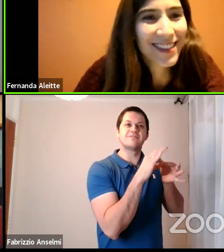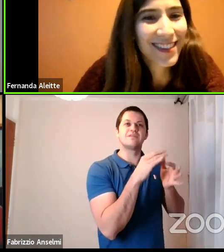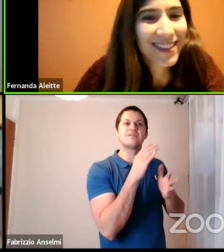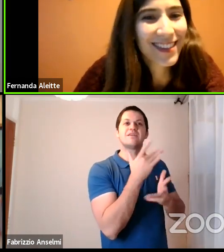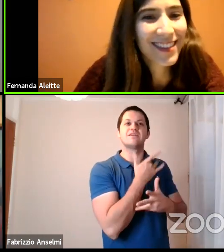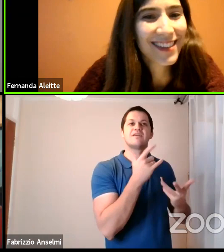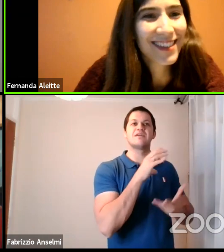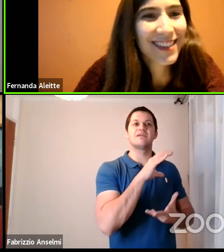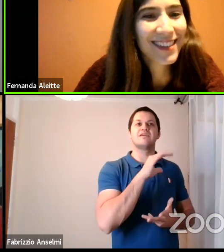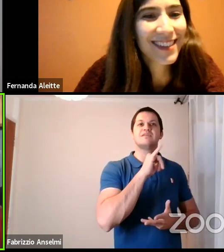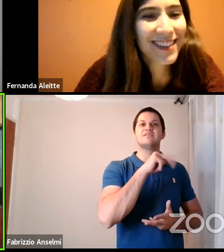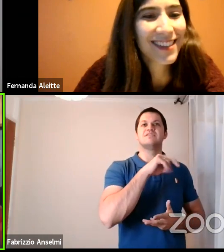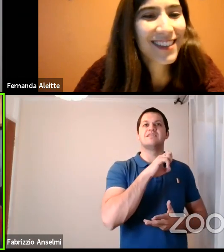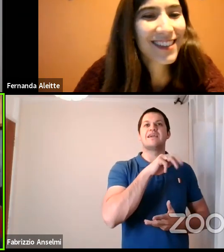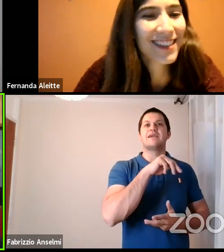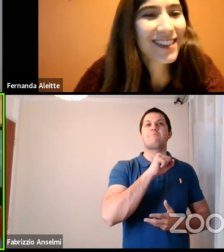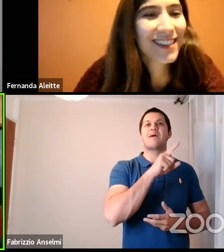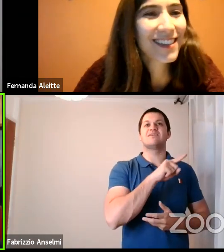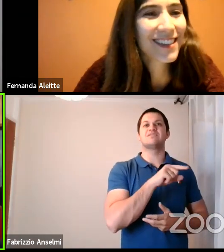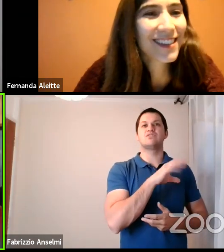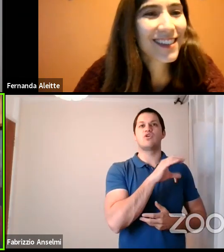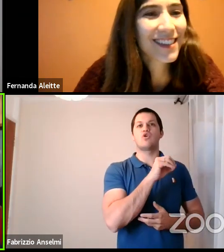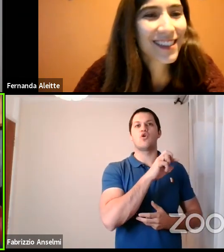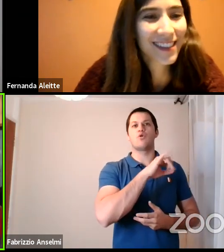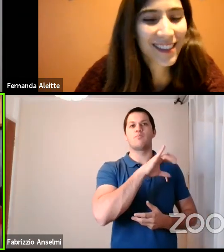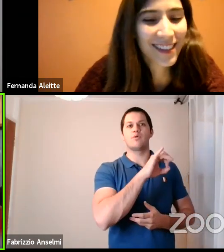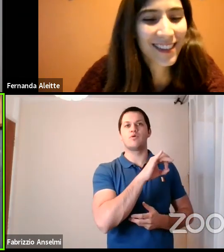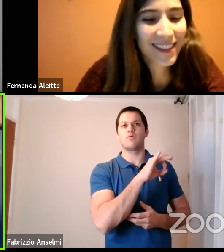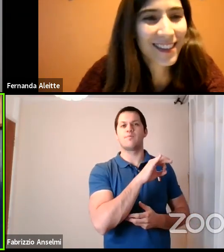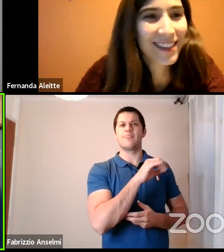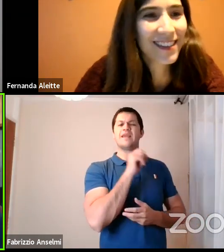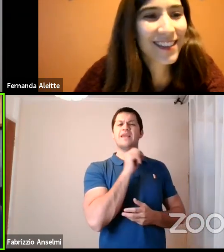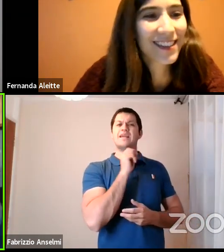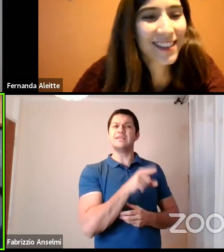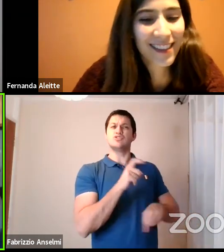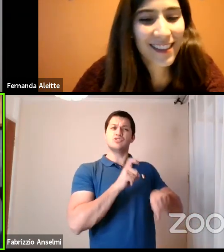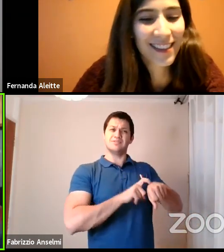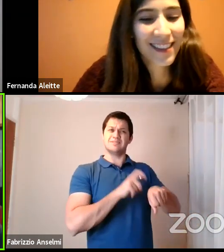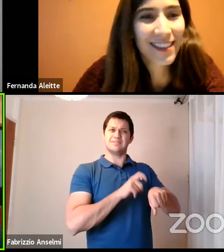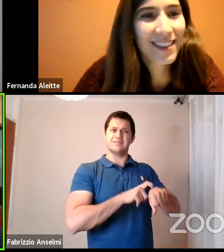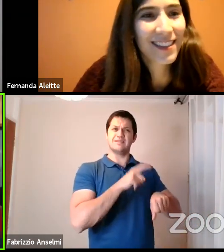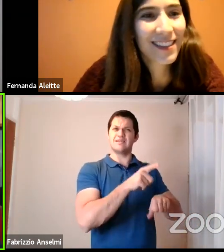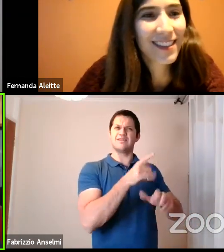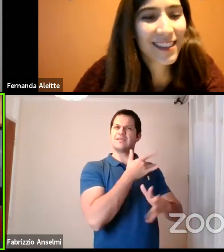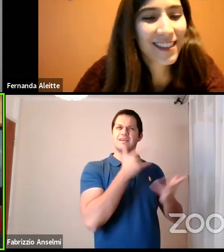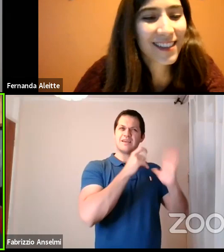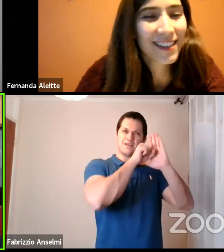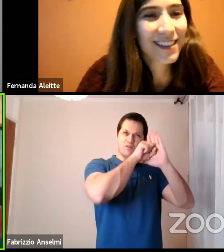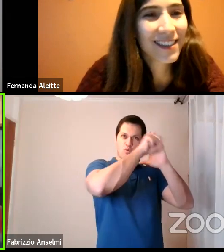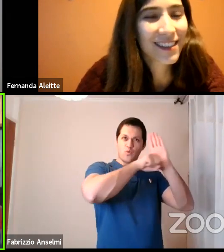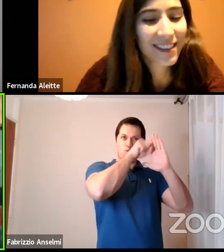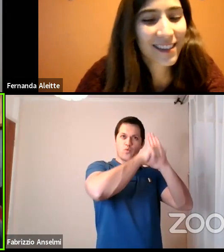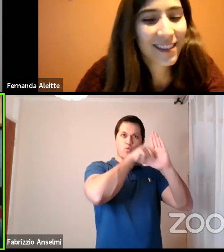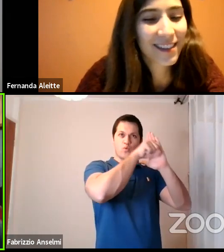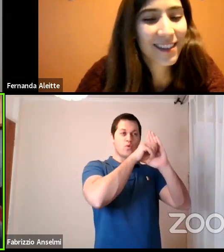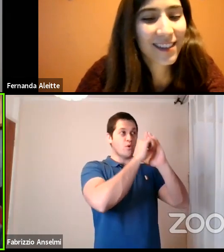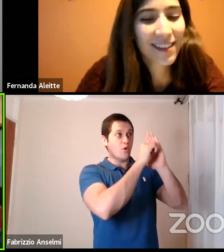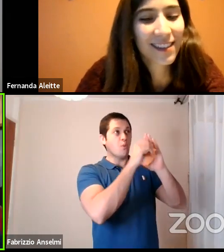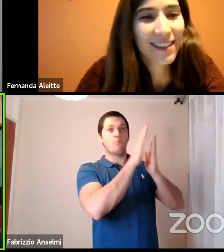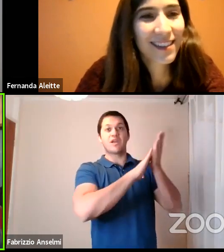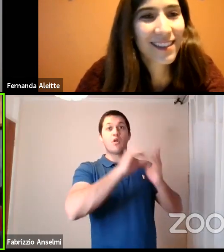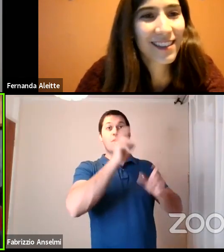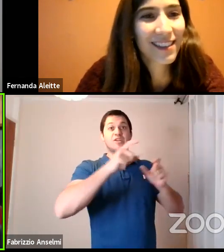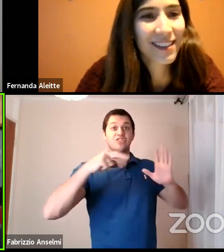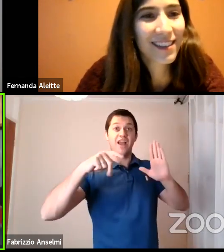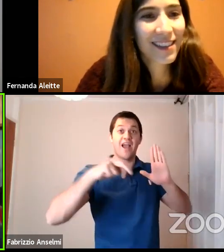¿ya? Con el cinemascopio. En esos tiempos, en 1890, se estaban inventando unas cámaras para ver la gente que saltaba, etcétera,